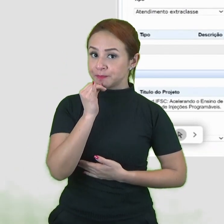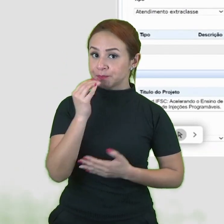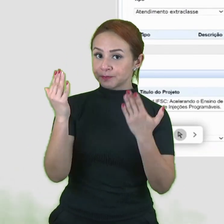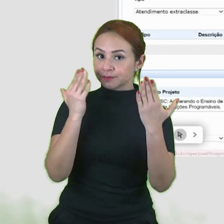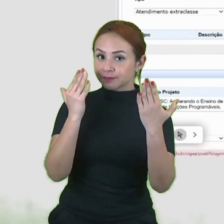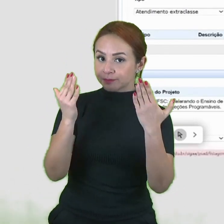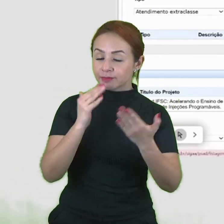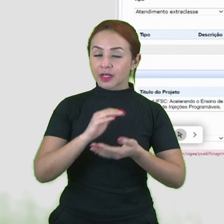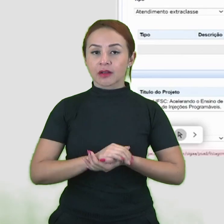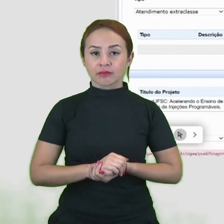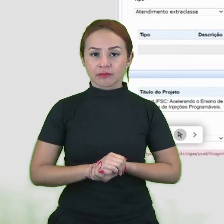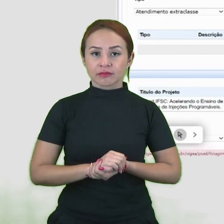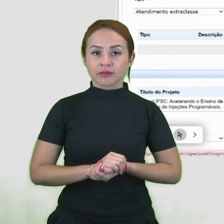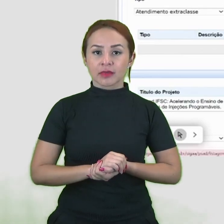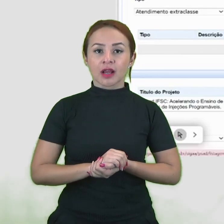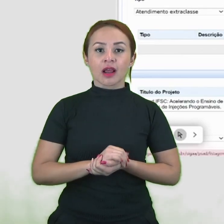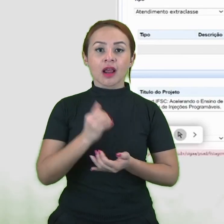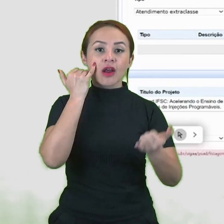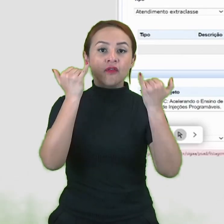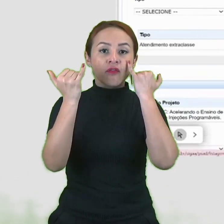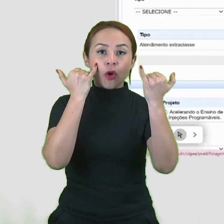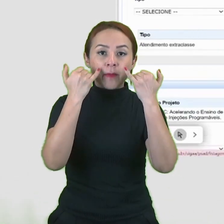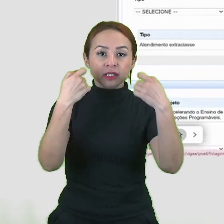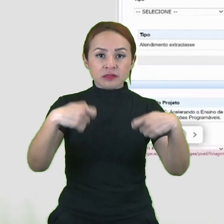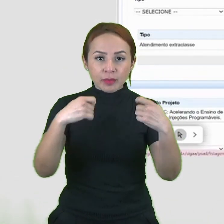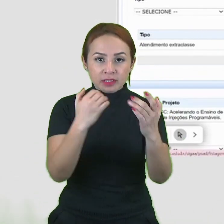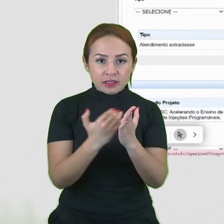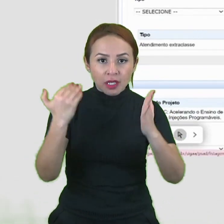né? Então, eu venho no mais.